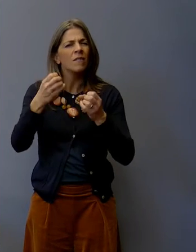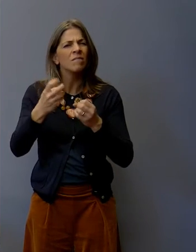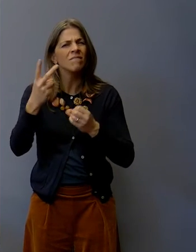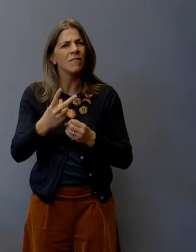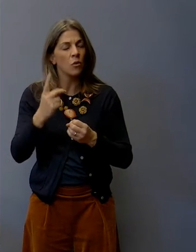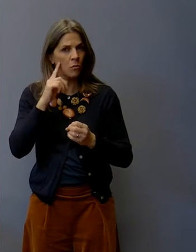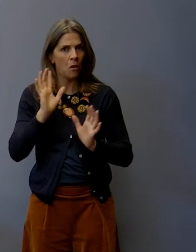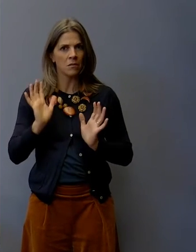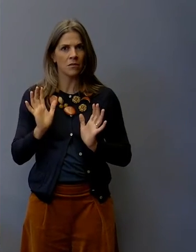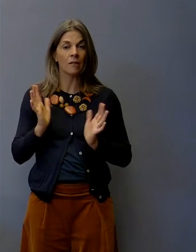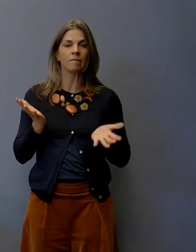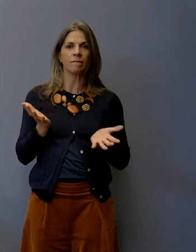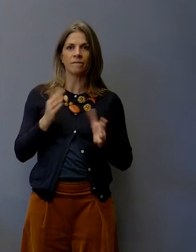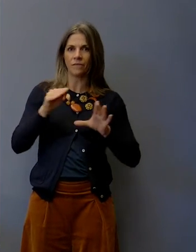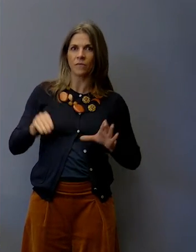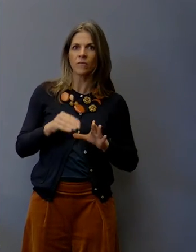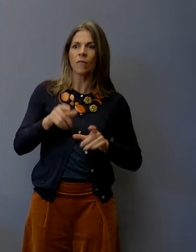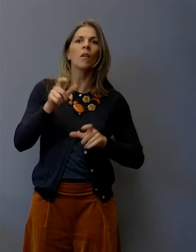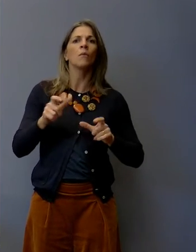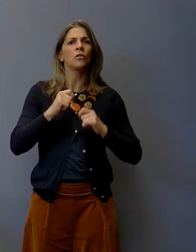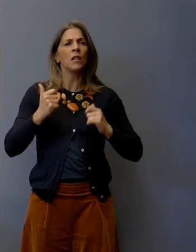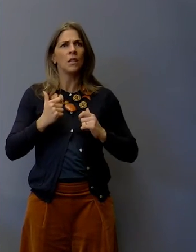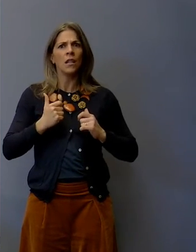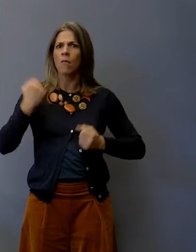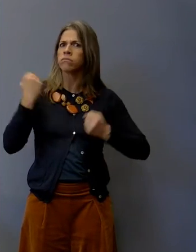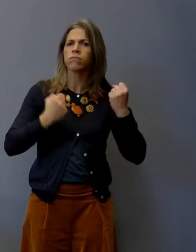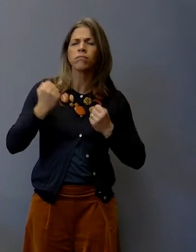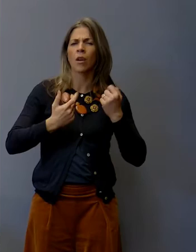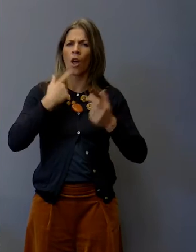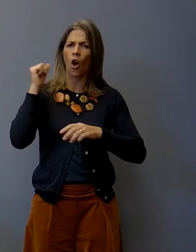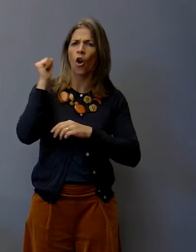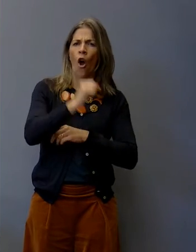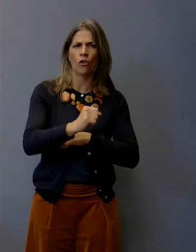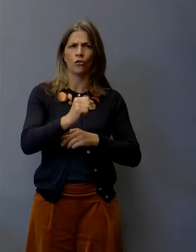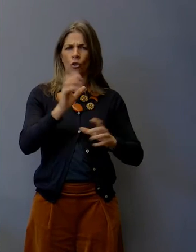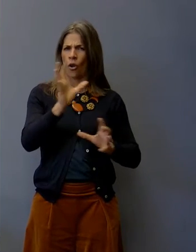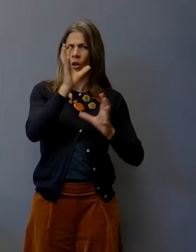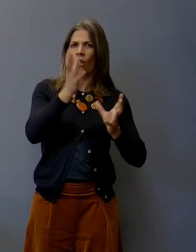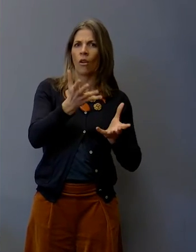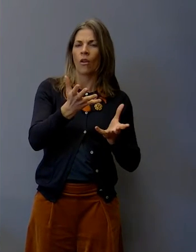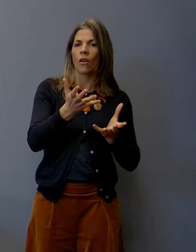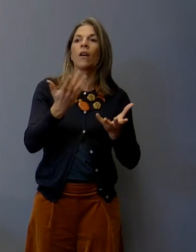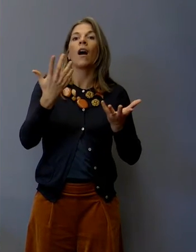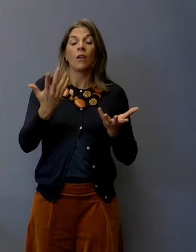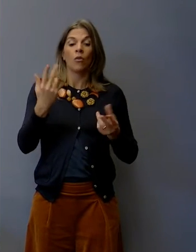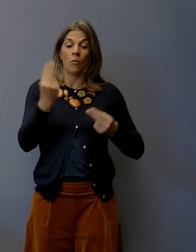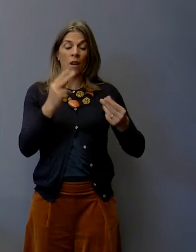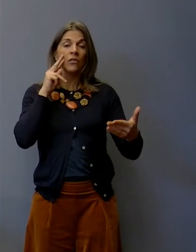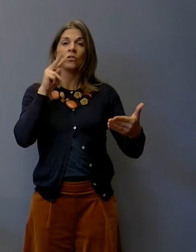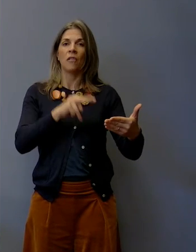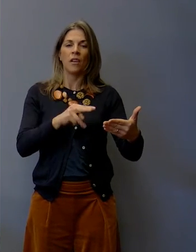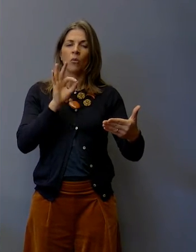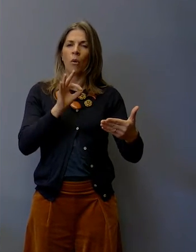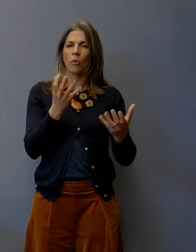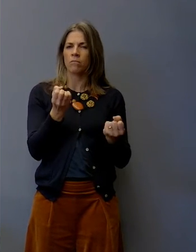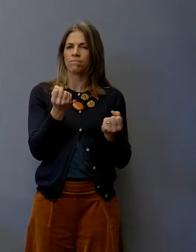i cittadini si mobilitano per contrastare queste scelleratezze quindi un bilancio privo di colonna portante in cui non si